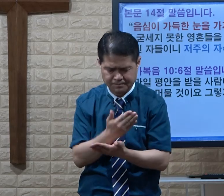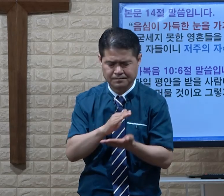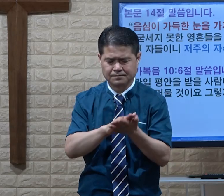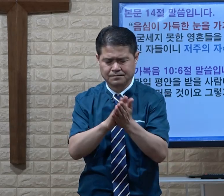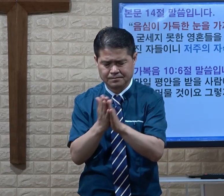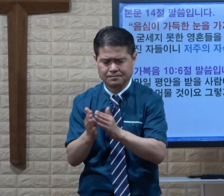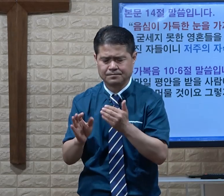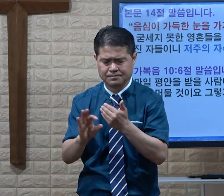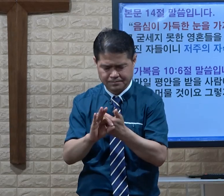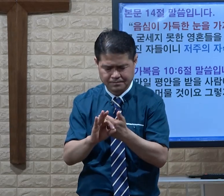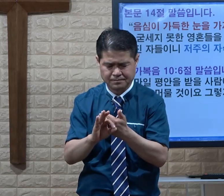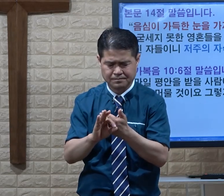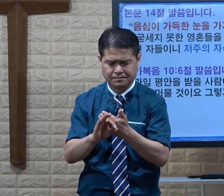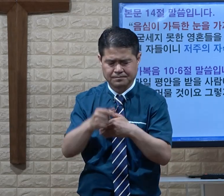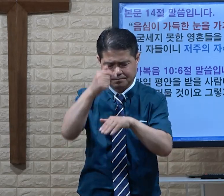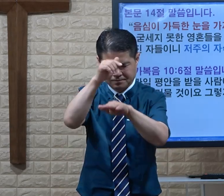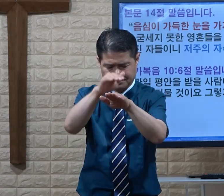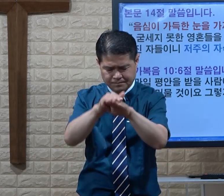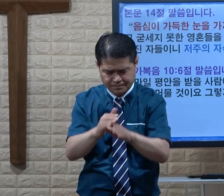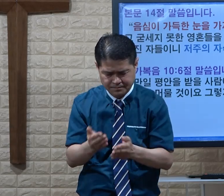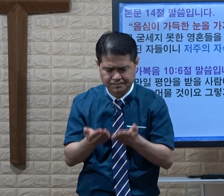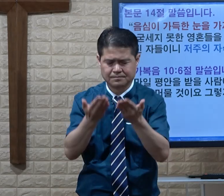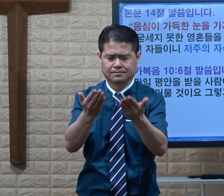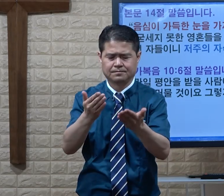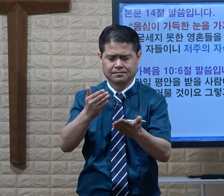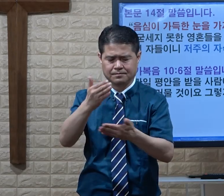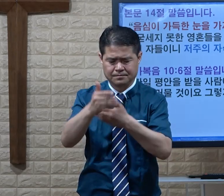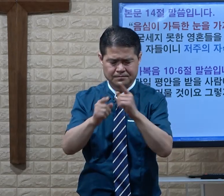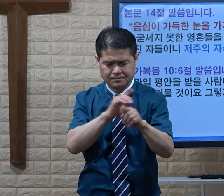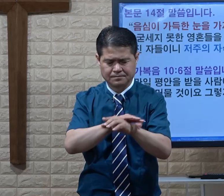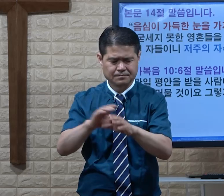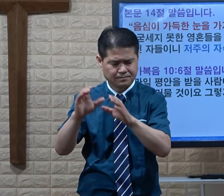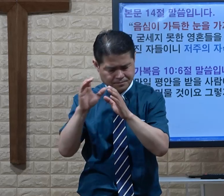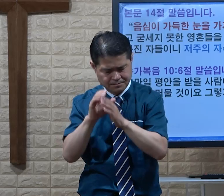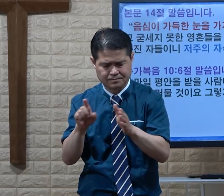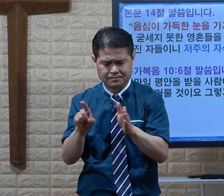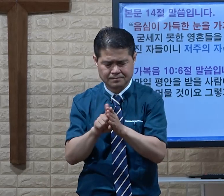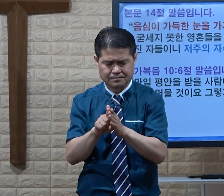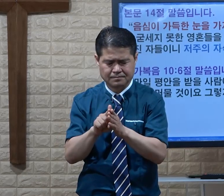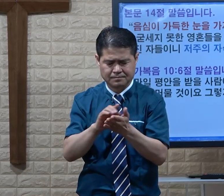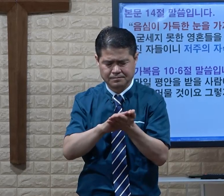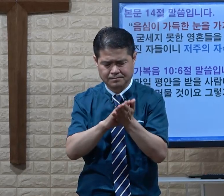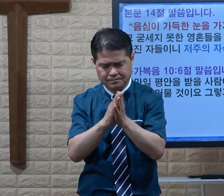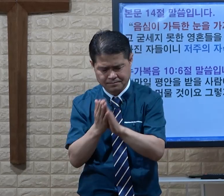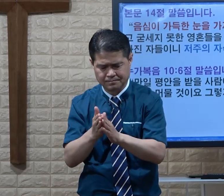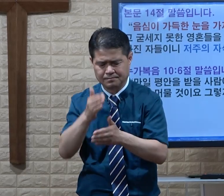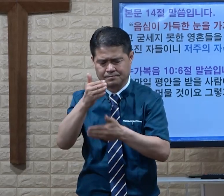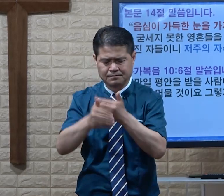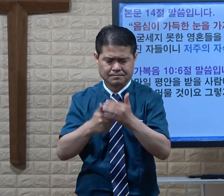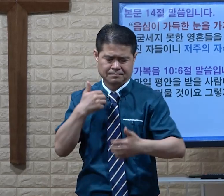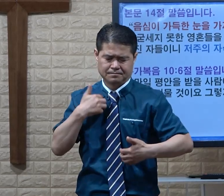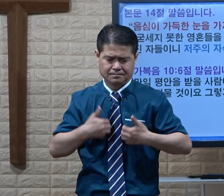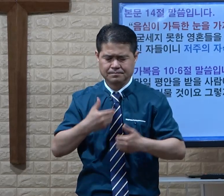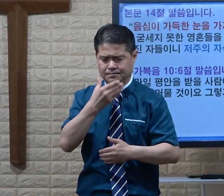마음의 모든 것을 회개하오니 아버지 기도로 받아들이시고 말씀으로